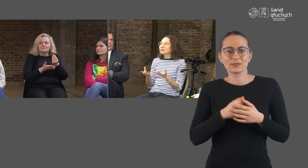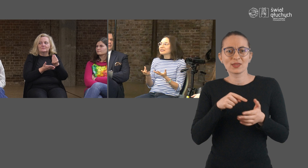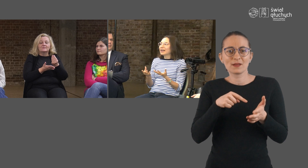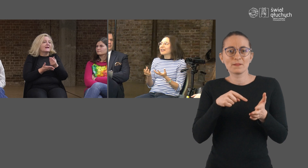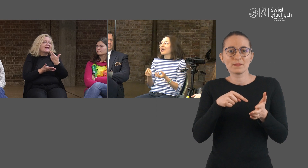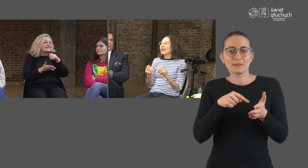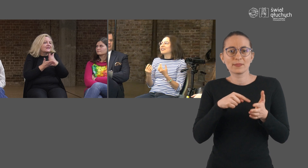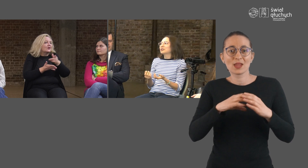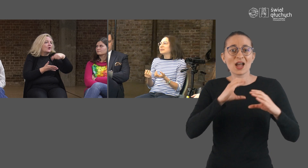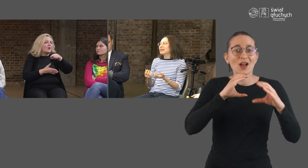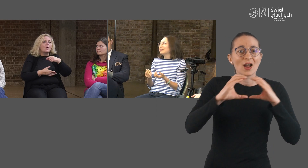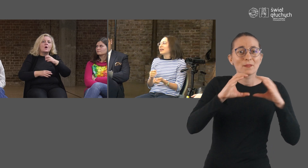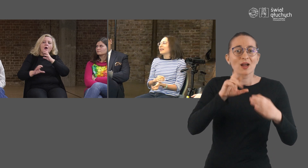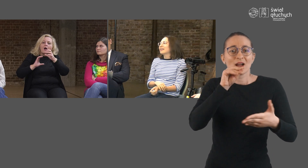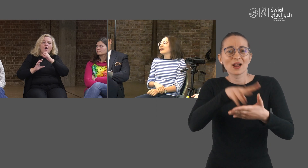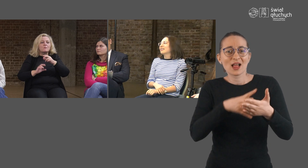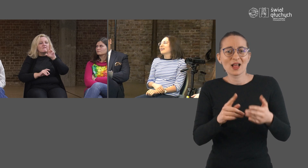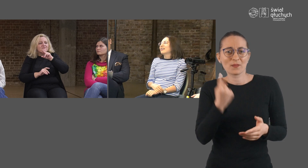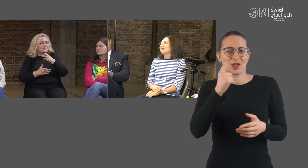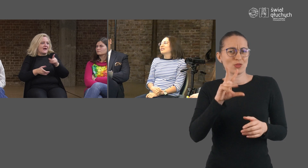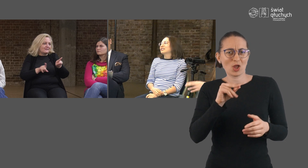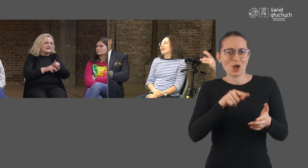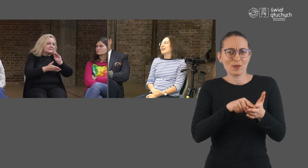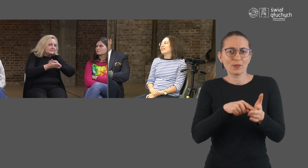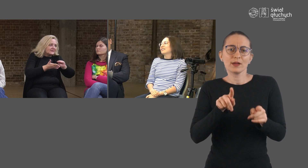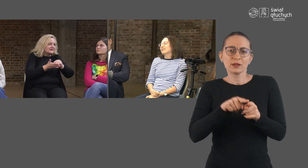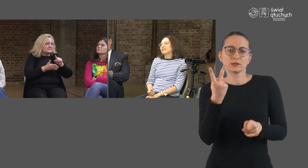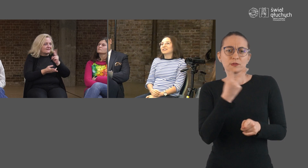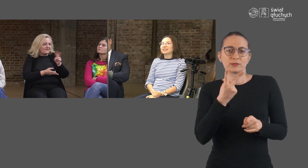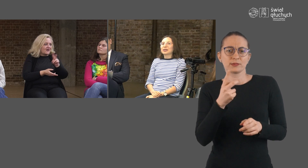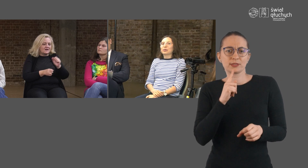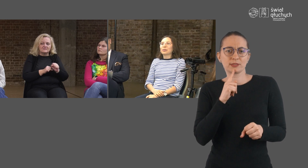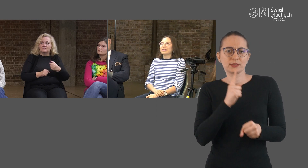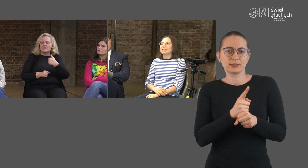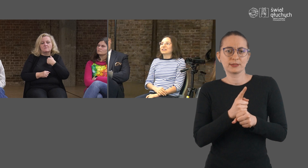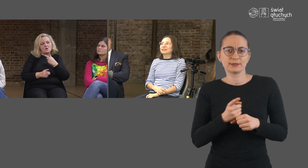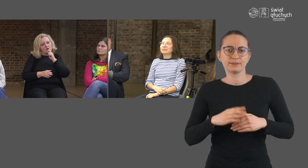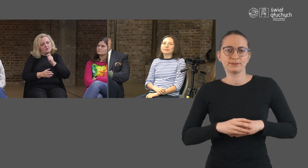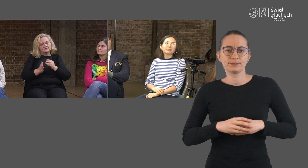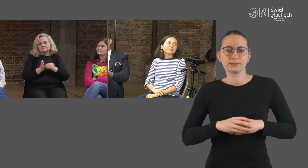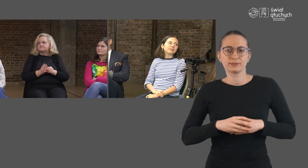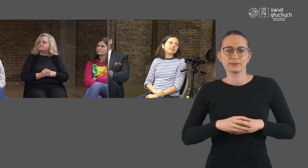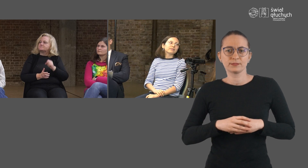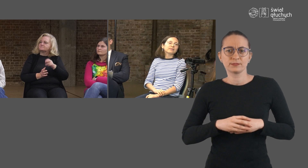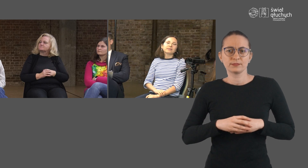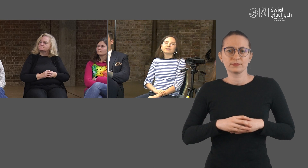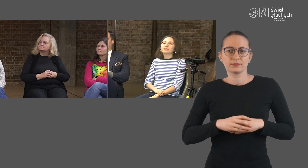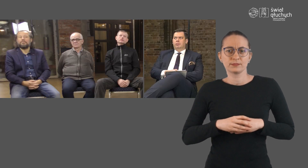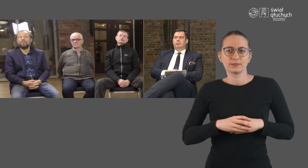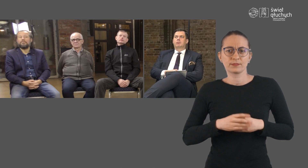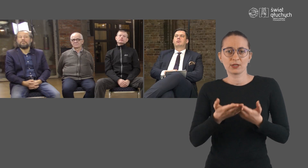komunikacji ustnej, ale też pisemnej. I właśnie to jest taki mój komentarz. Dzięki.